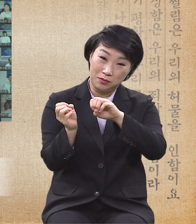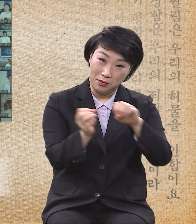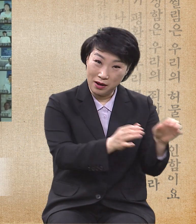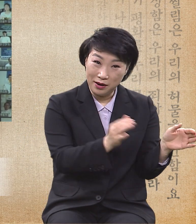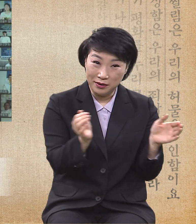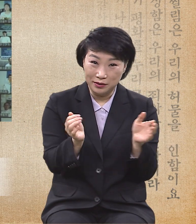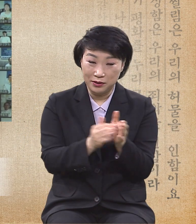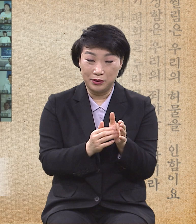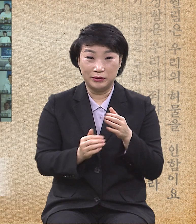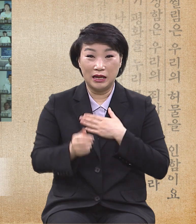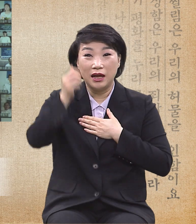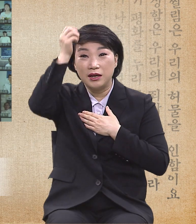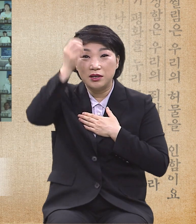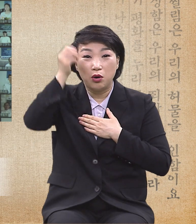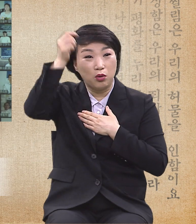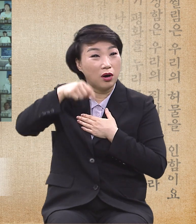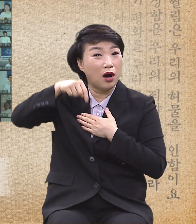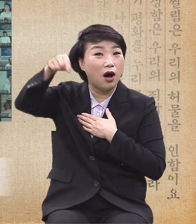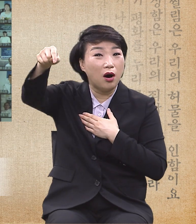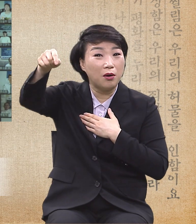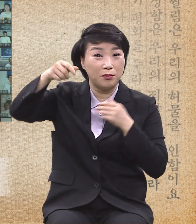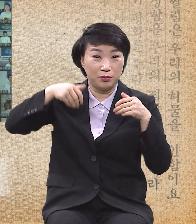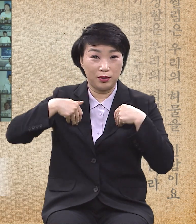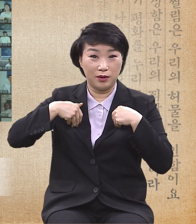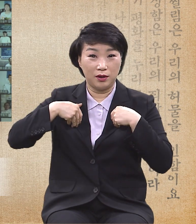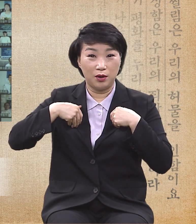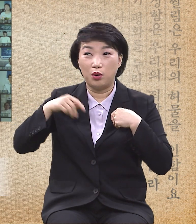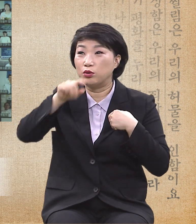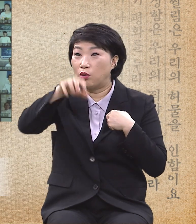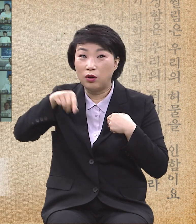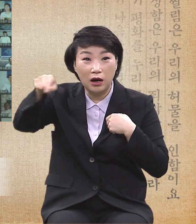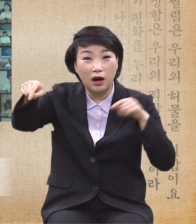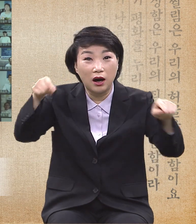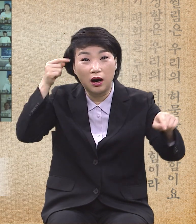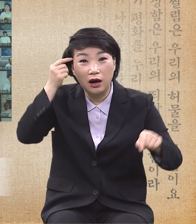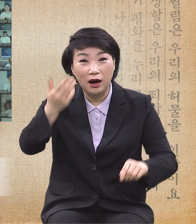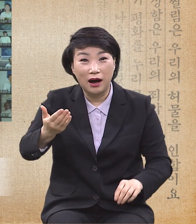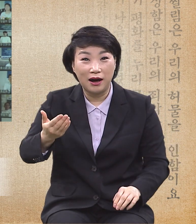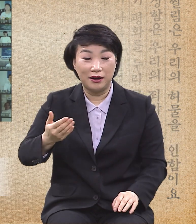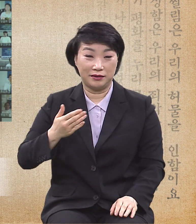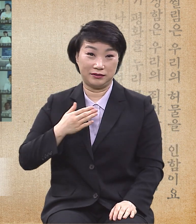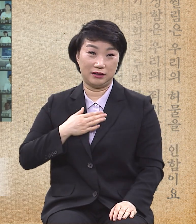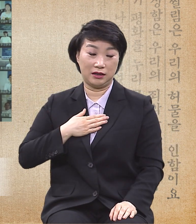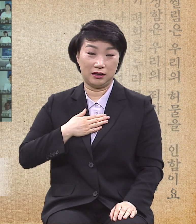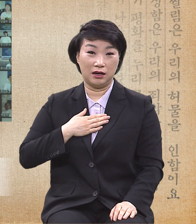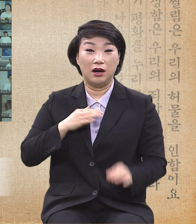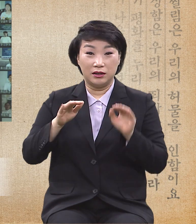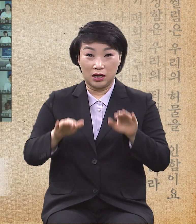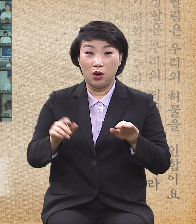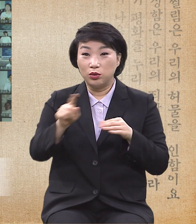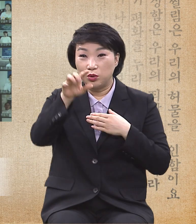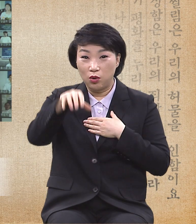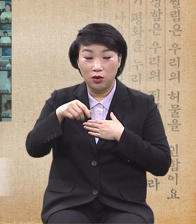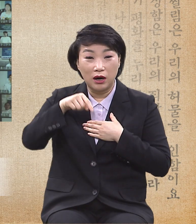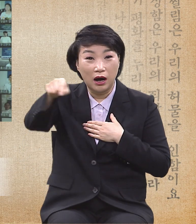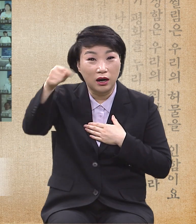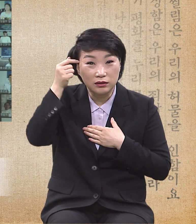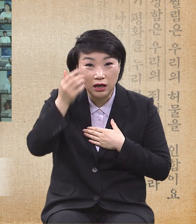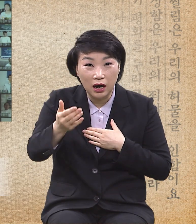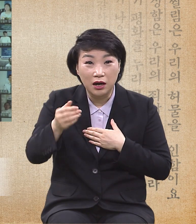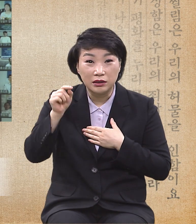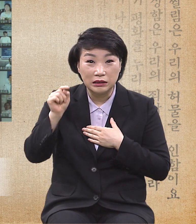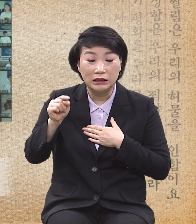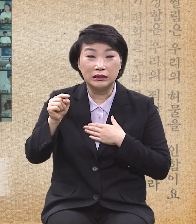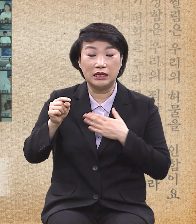내던지고 내 영혼은 가야 되잖아. 어디로 갈 것이냐, 내가 어디로 갈 것이냐